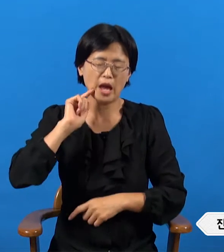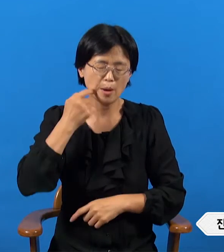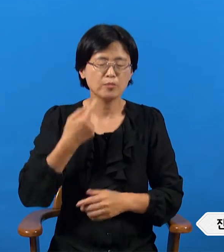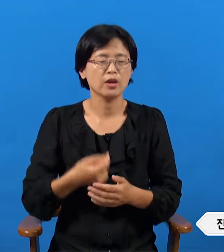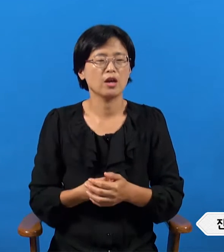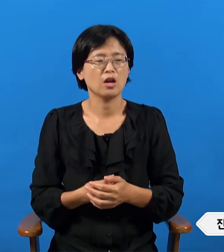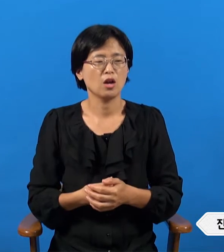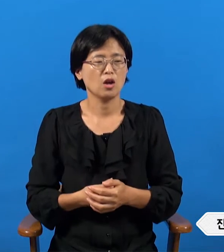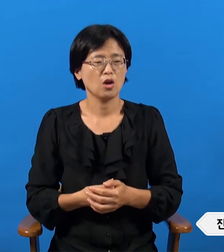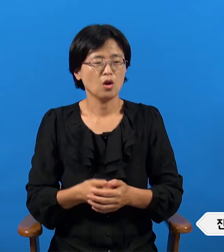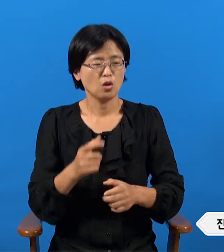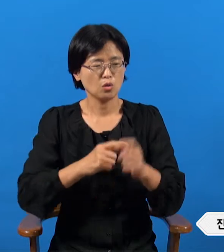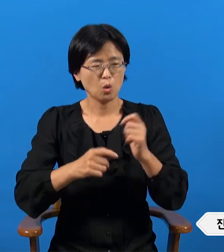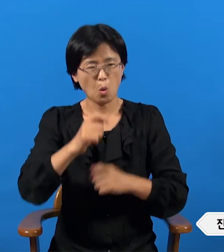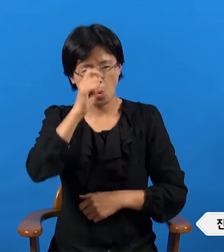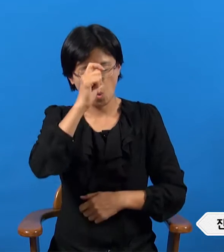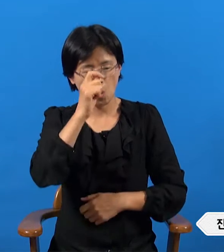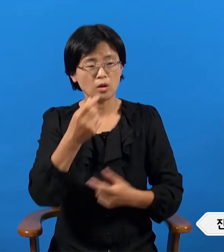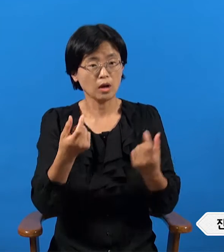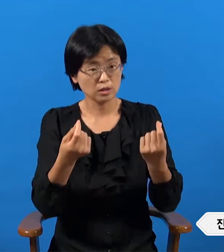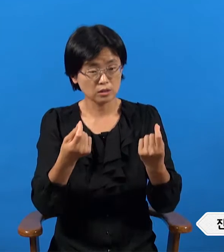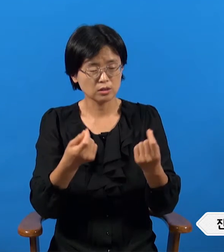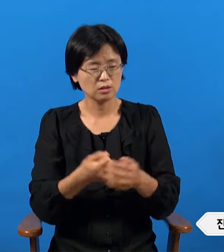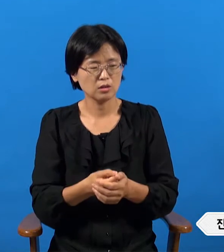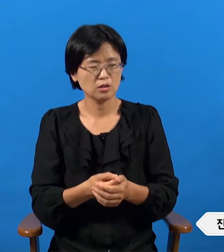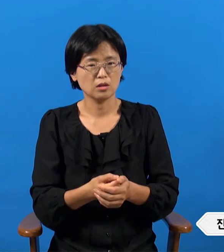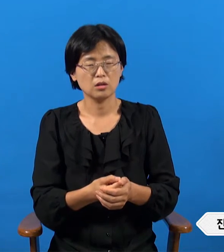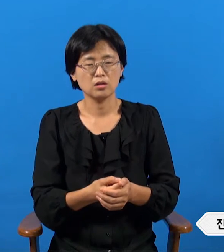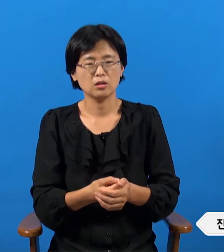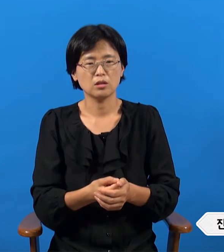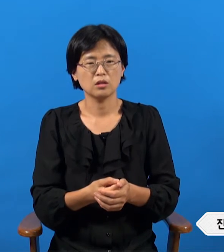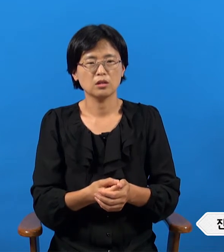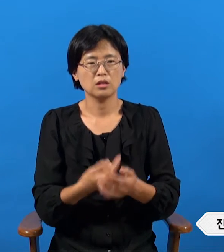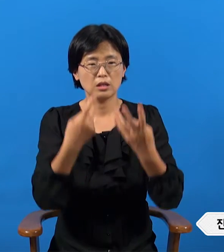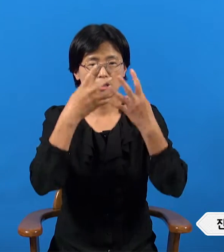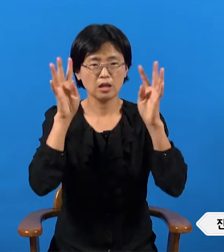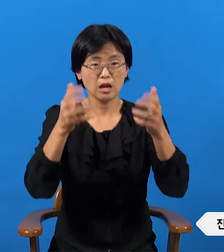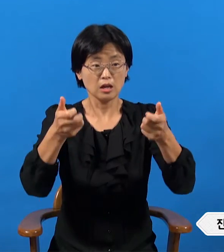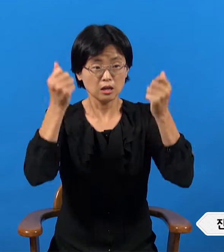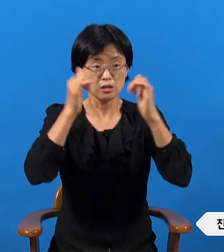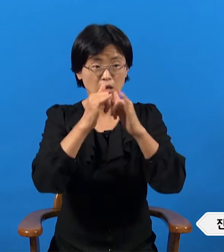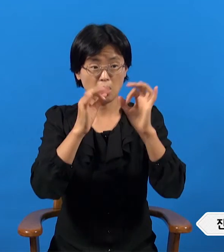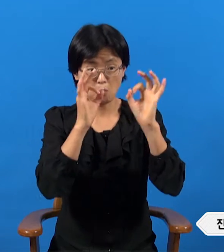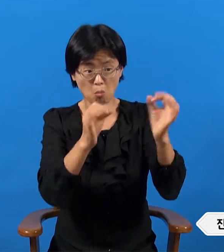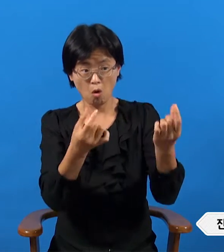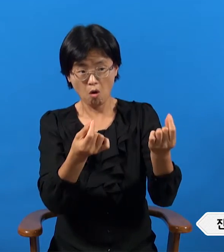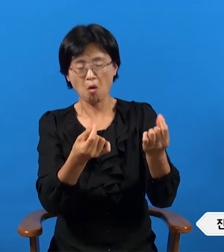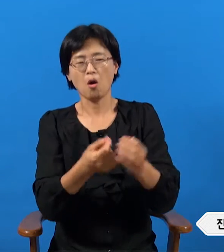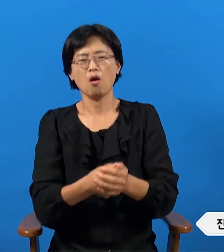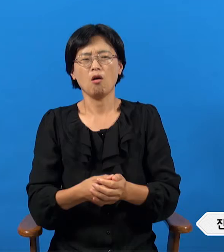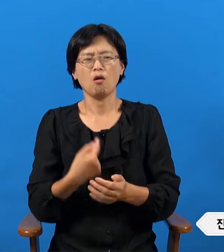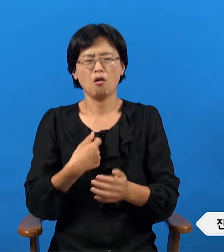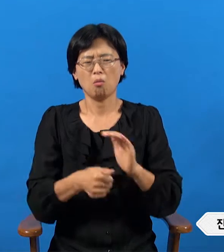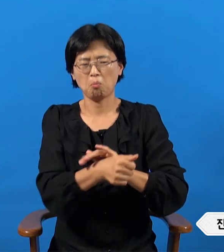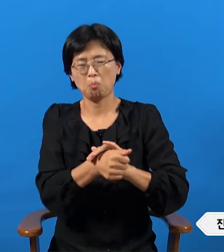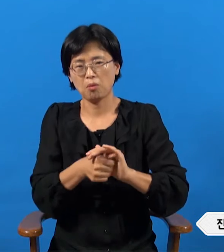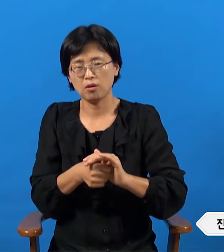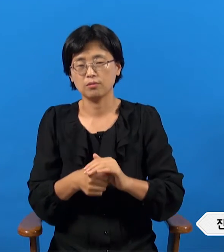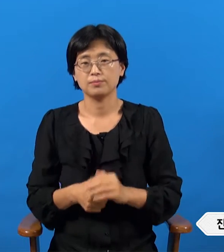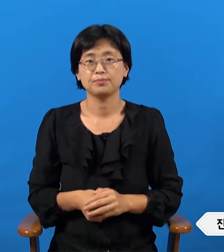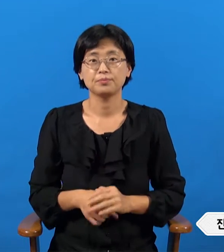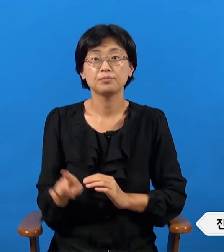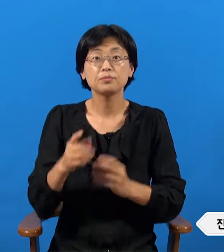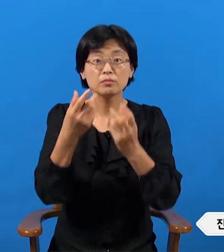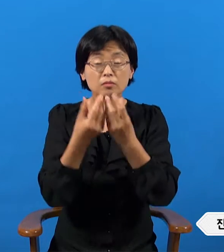보이고 대학교 졸업한 사람만 보면 기가 죽습니다. 너무나 힘들고 어렵습니다.